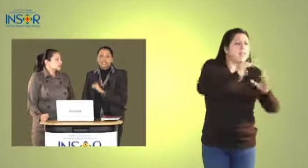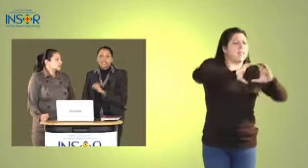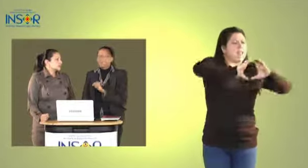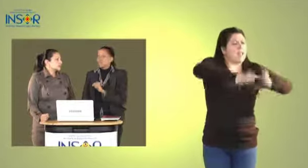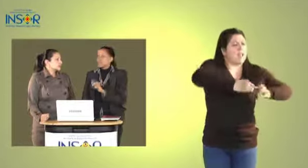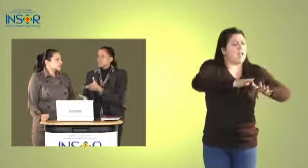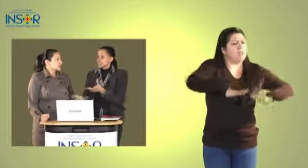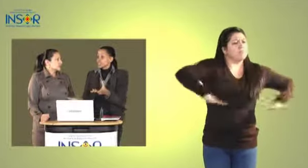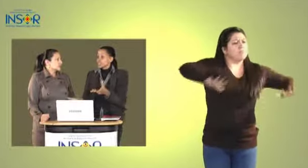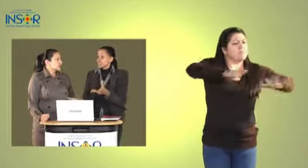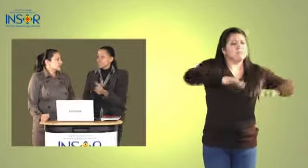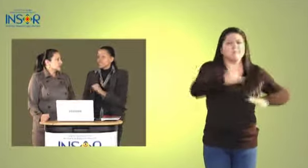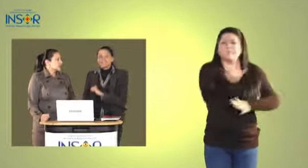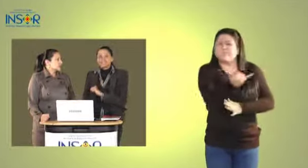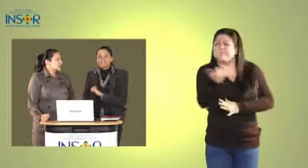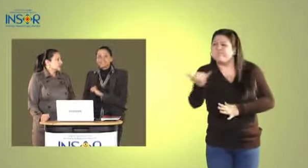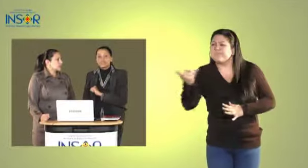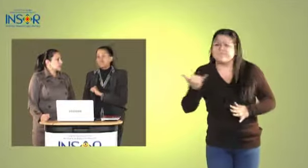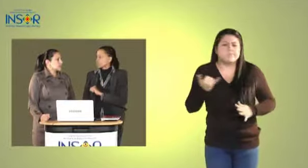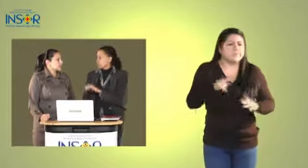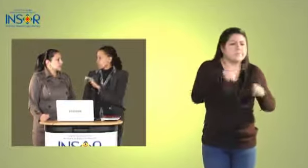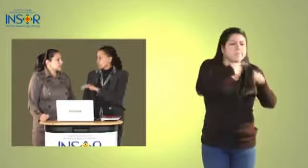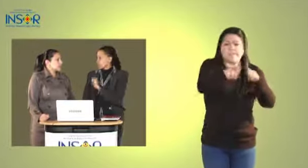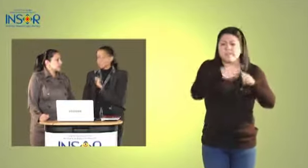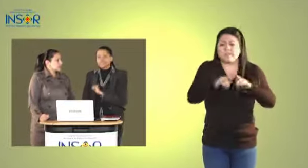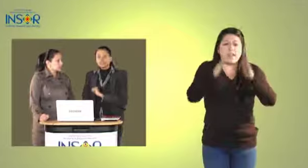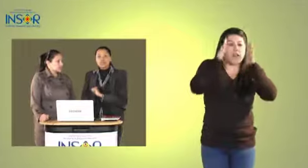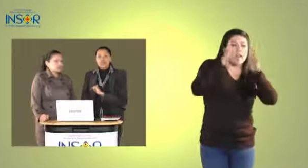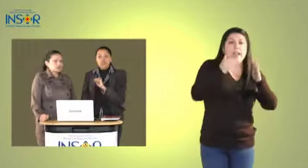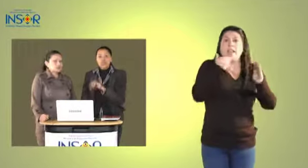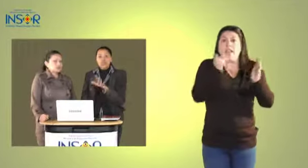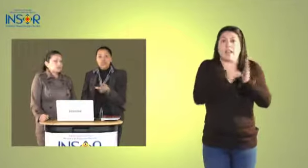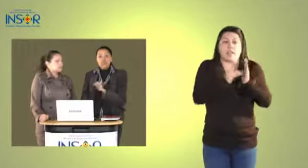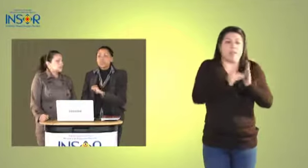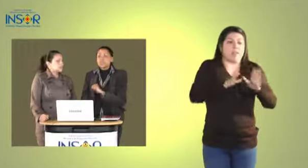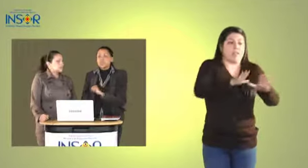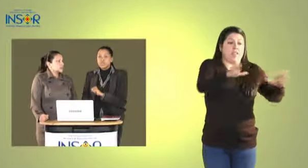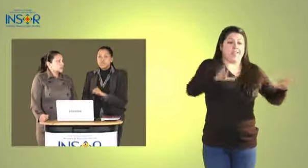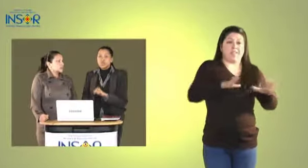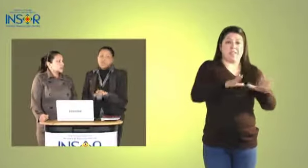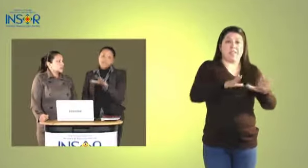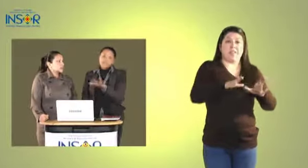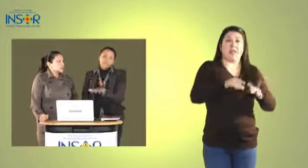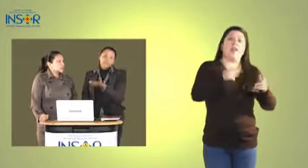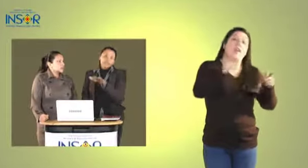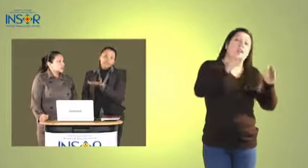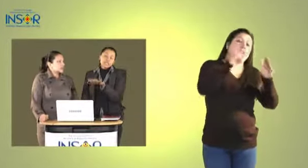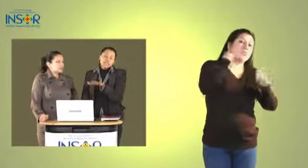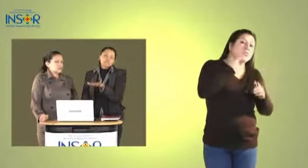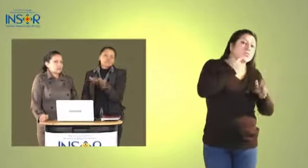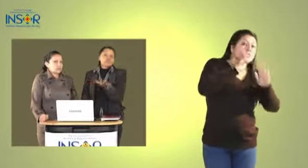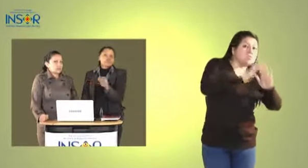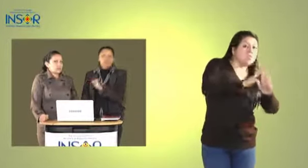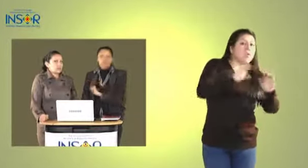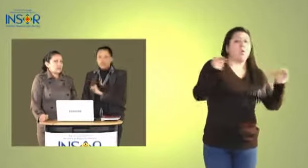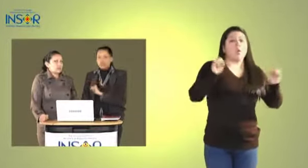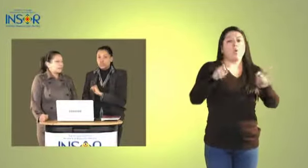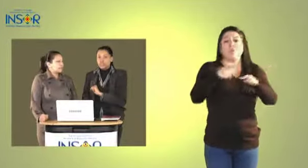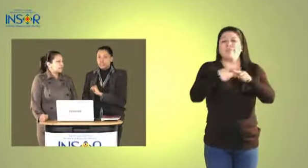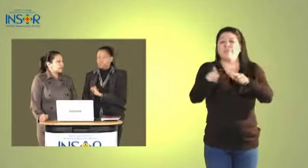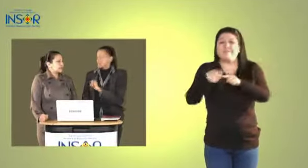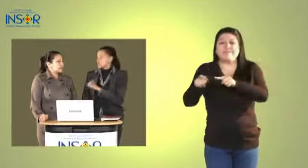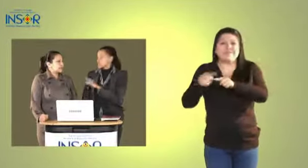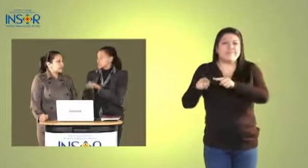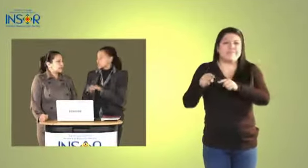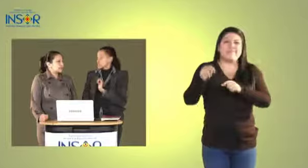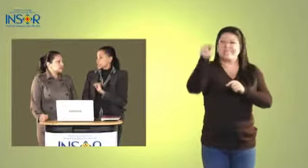clases, en las diferentes modalidades de atención, por ejemplo en aula para sordos o en aulas multigraduales, o en atención bilingüe bicultural